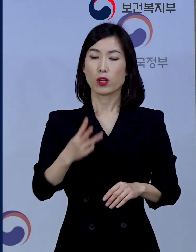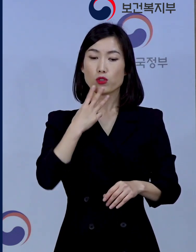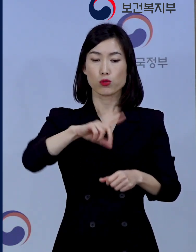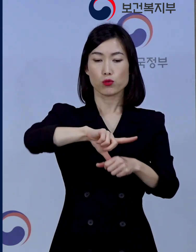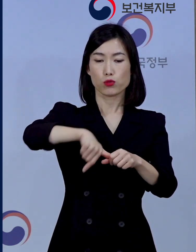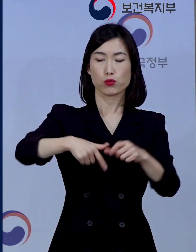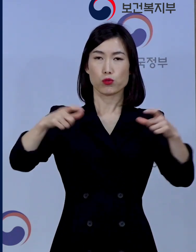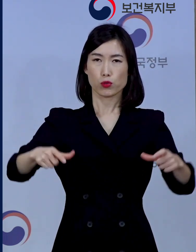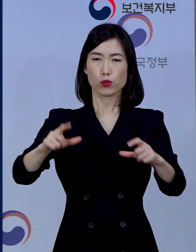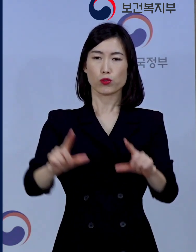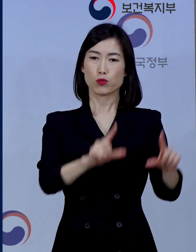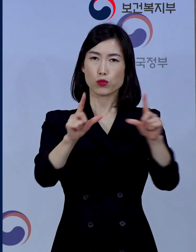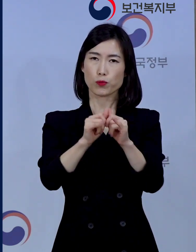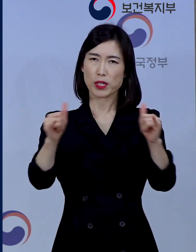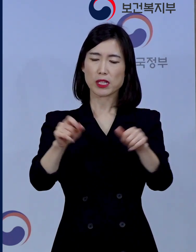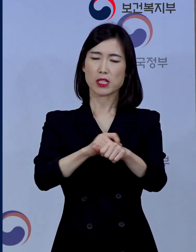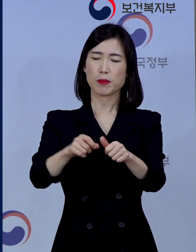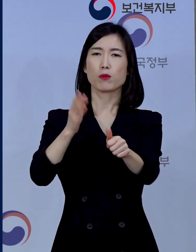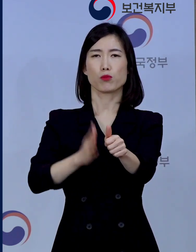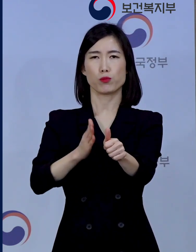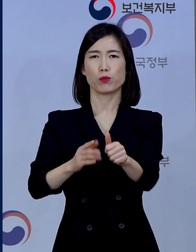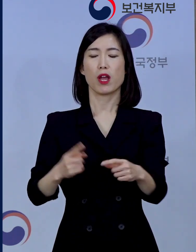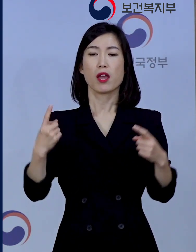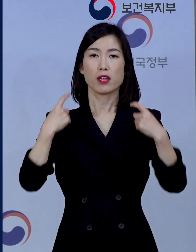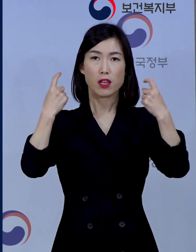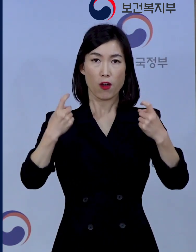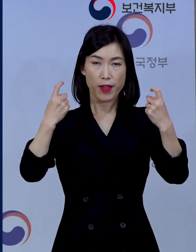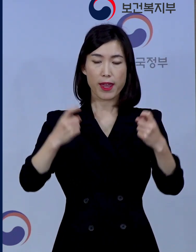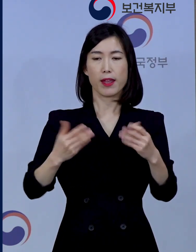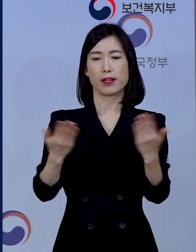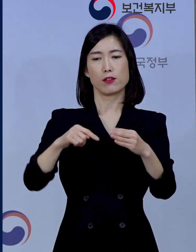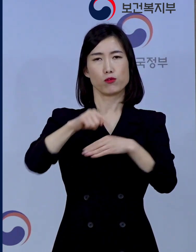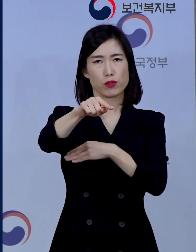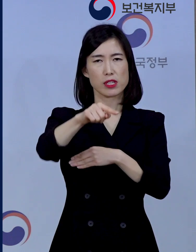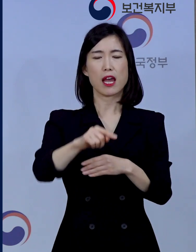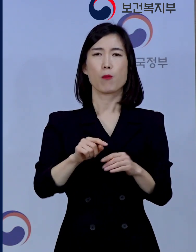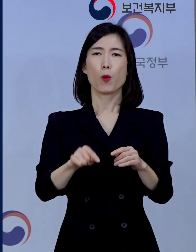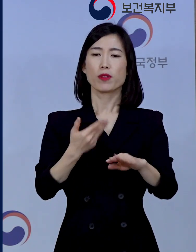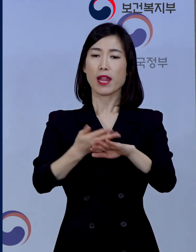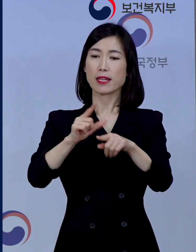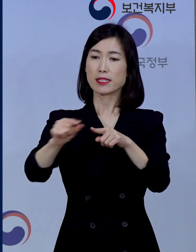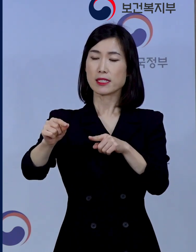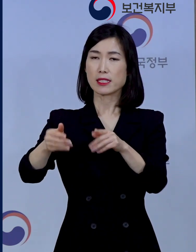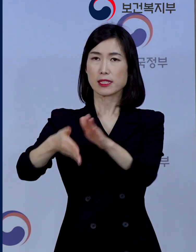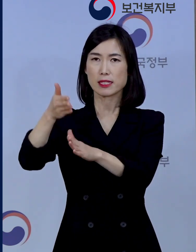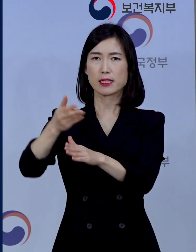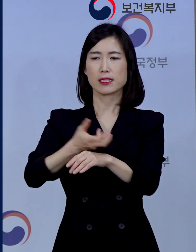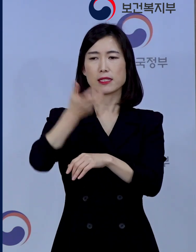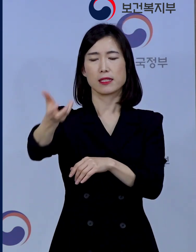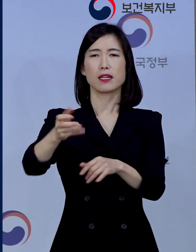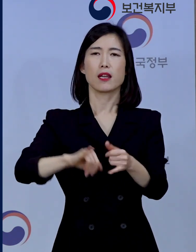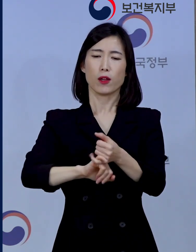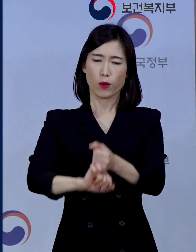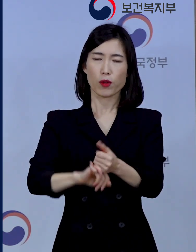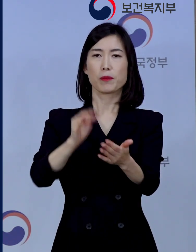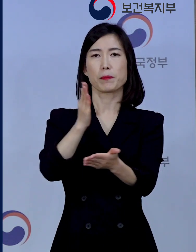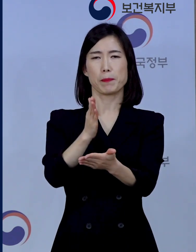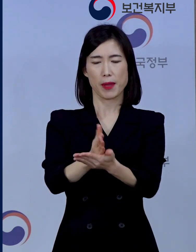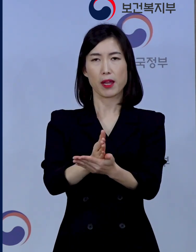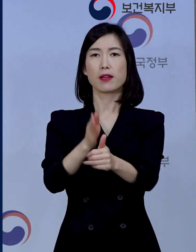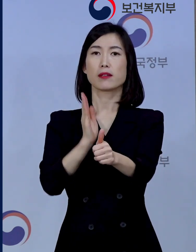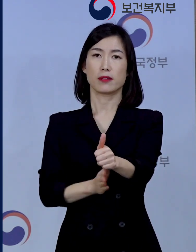특히 수도권 주민들에 대해서는 여행, 출장 등 타 지역으로의 방문은 최대한